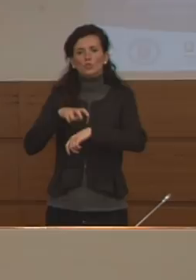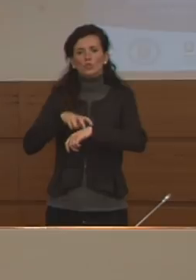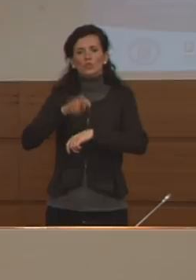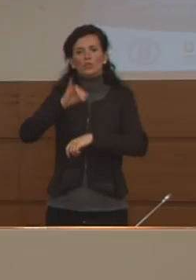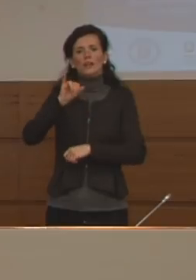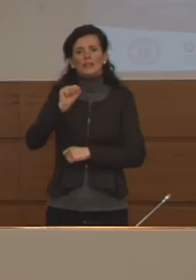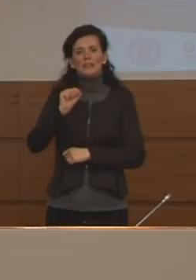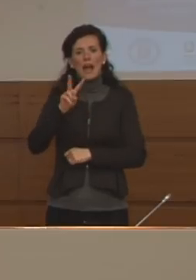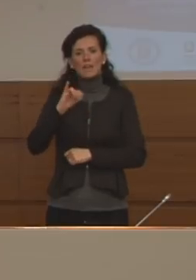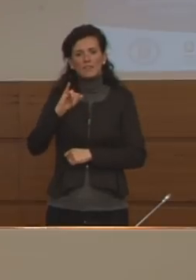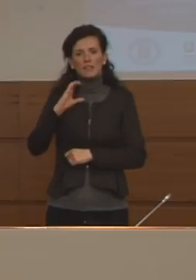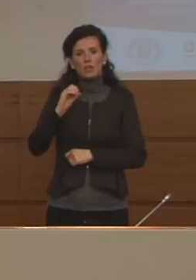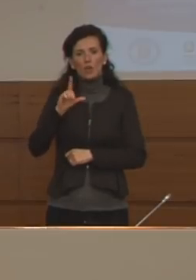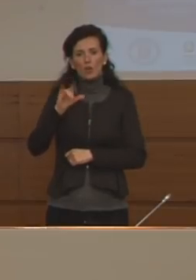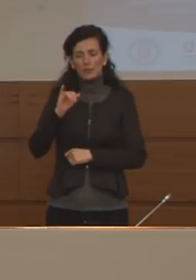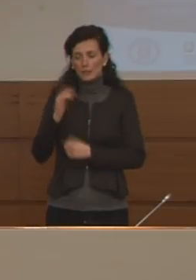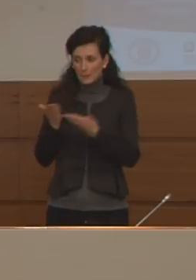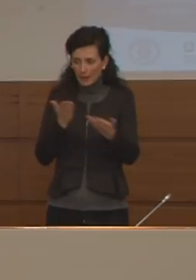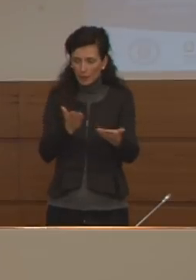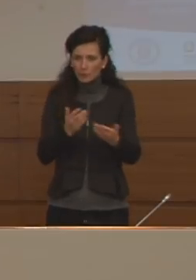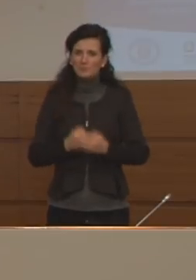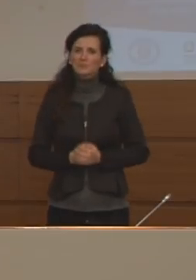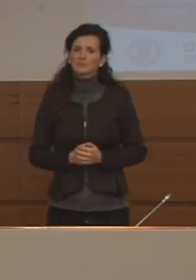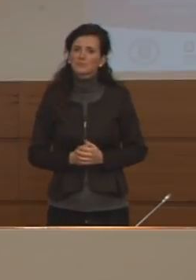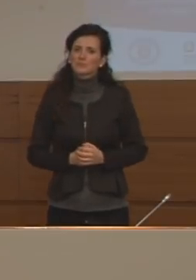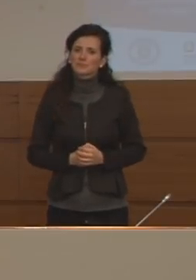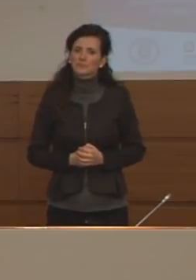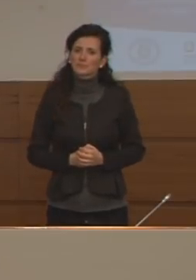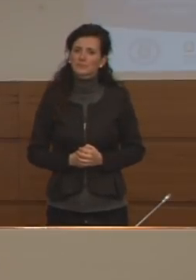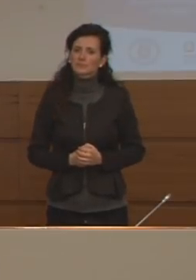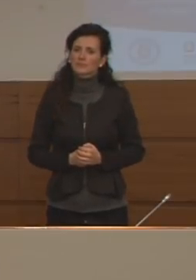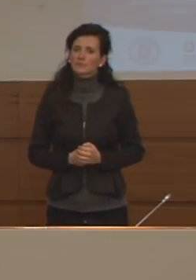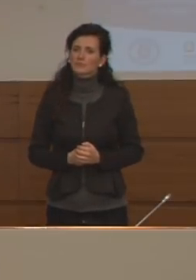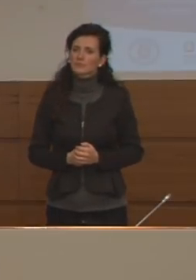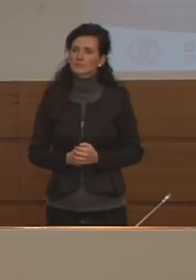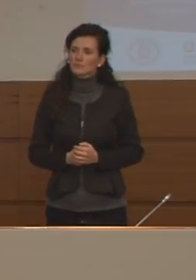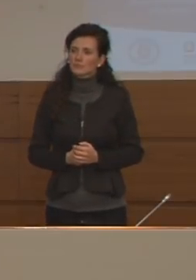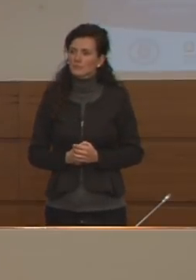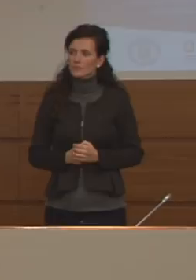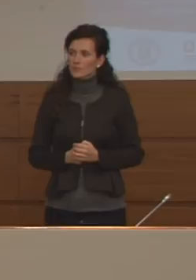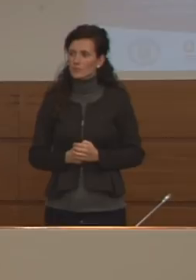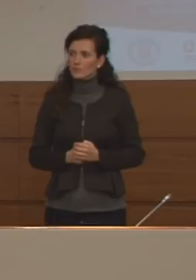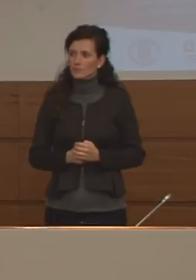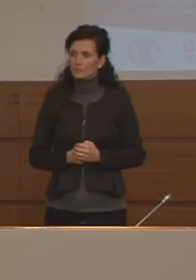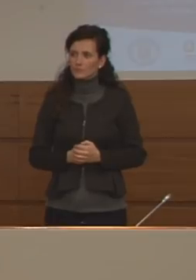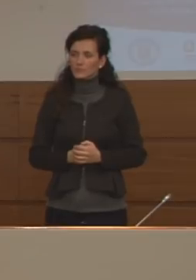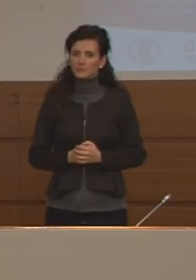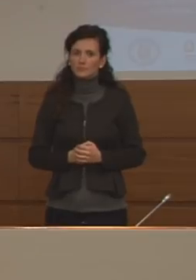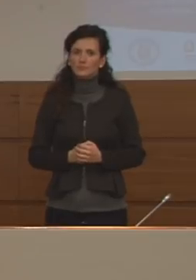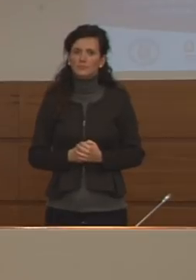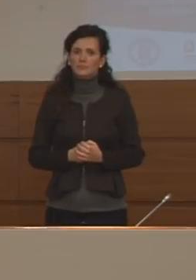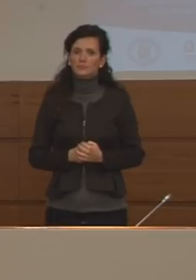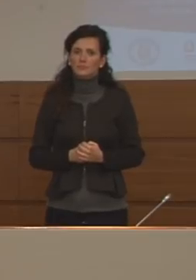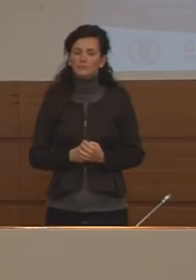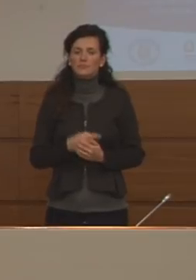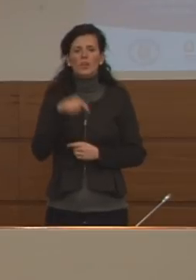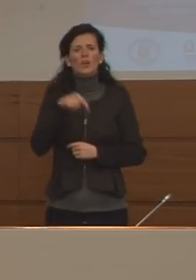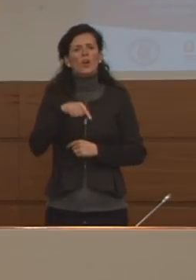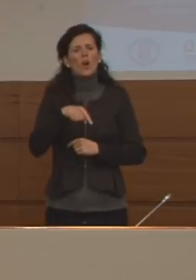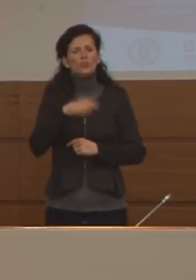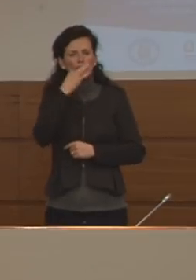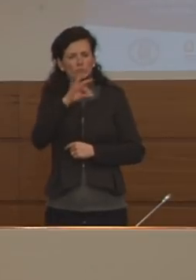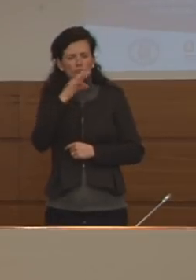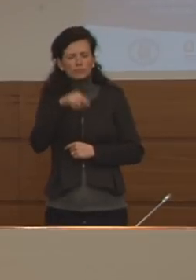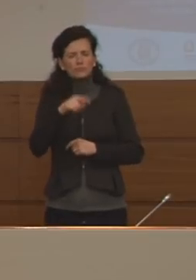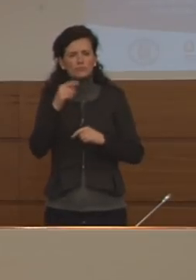iavicoli prego d'ottone grazie il focus di oggi che facciamo e quello